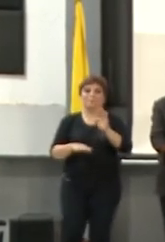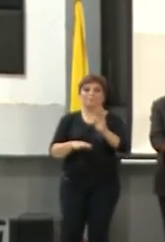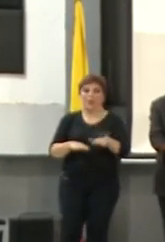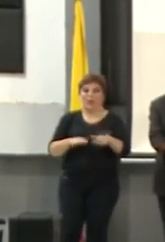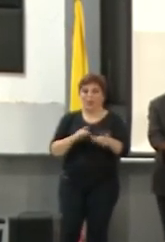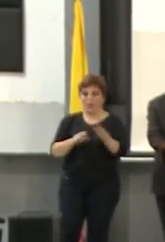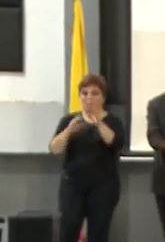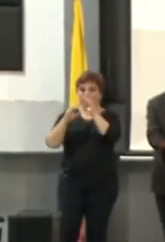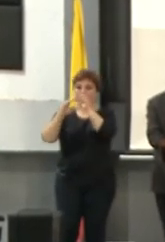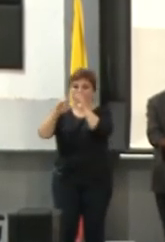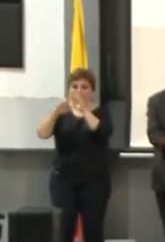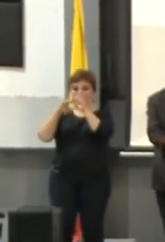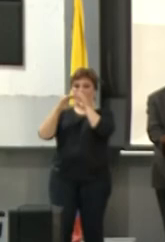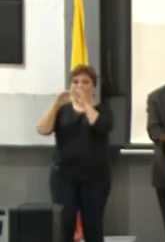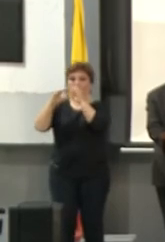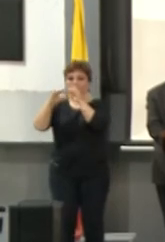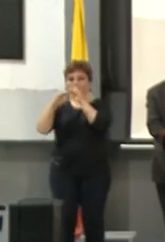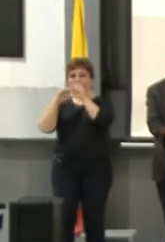sí